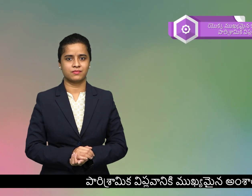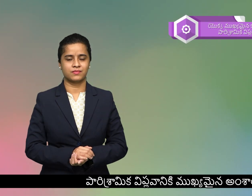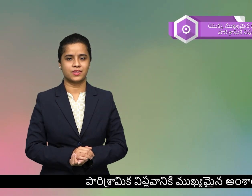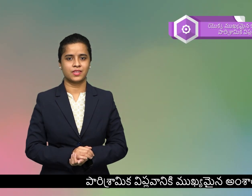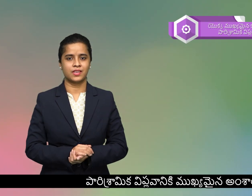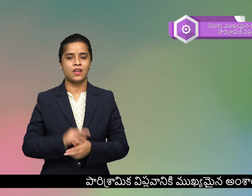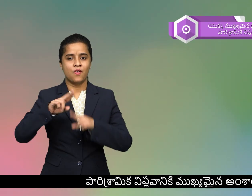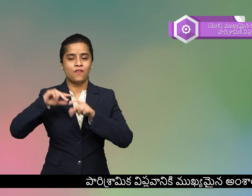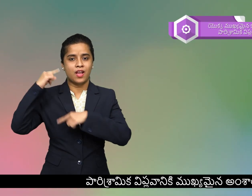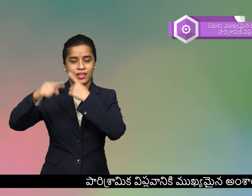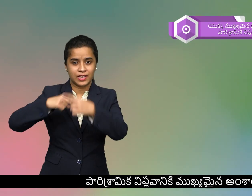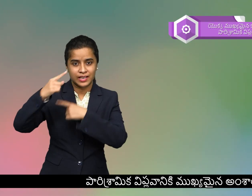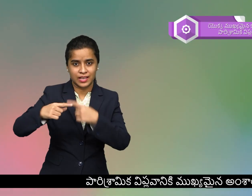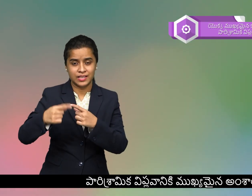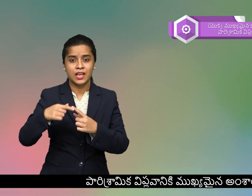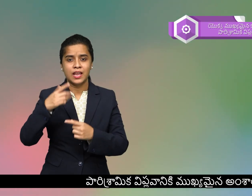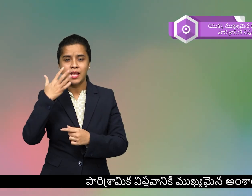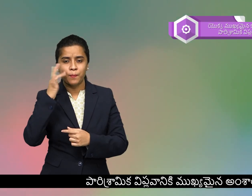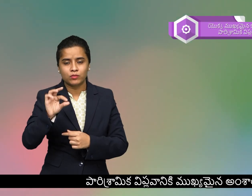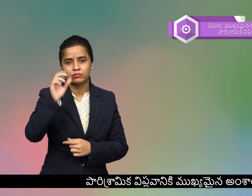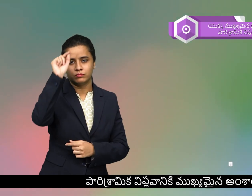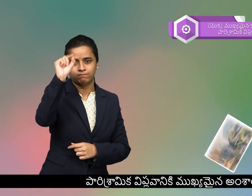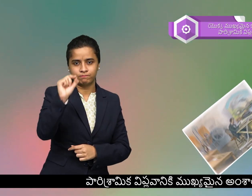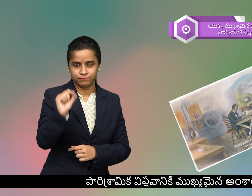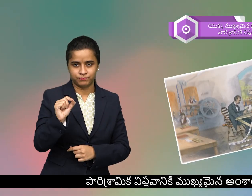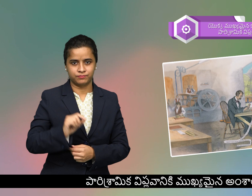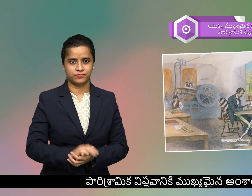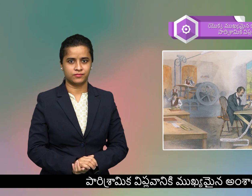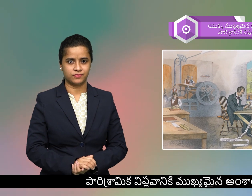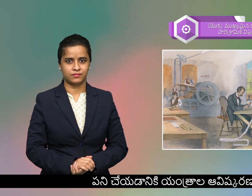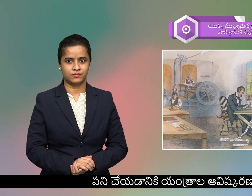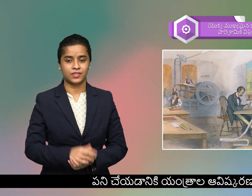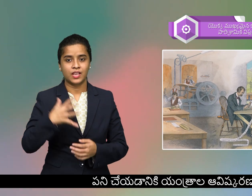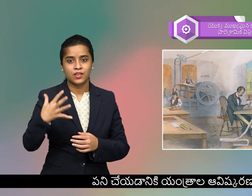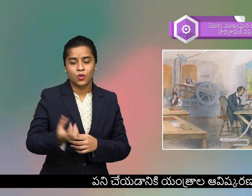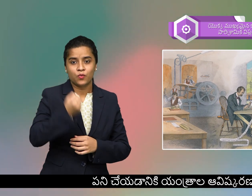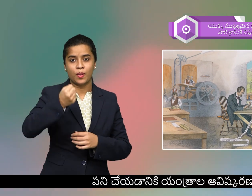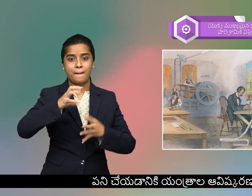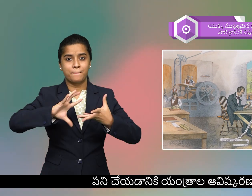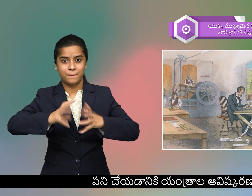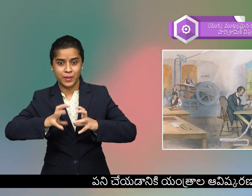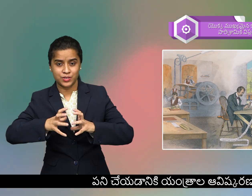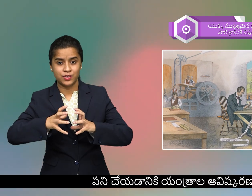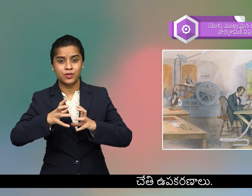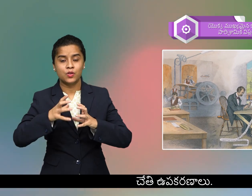పారిశ్రామిక విప్లవానికి ముఖ్యమైన అంశాలు: పనిచేయడానికి యంత్రాల ఆవిష్కరణ, చేతి